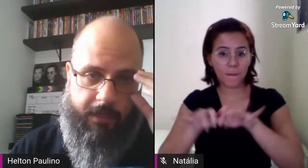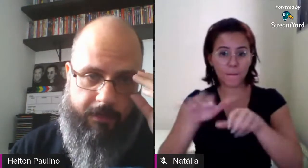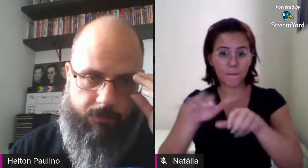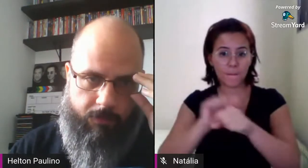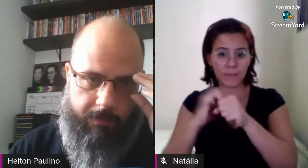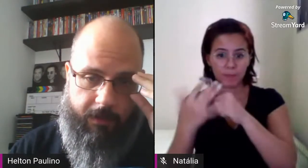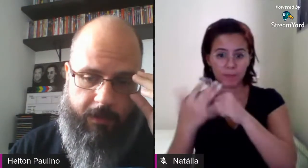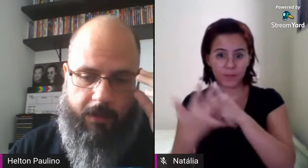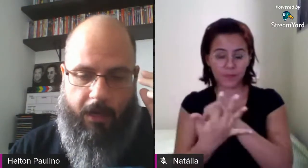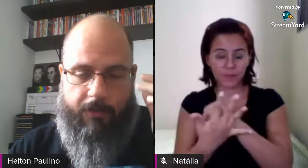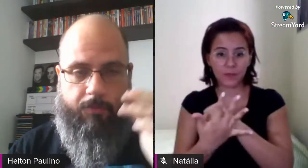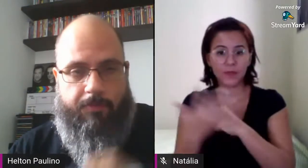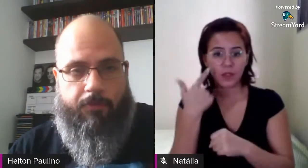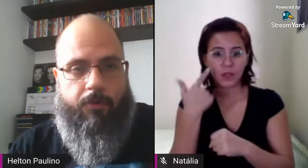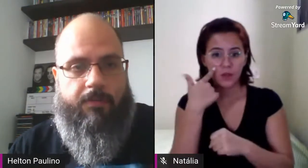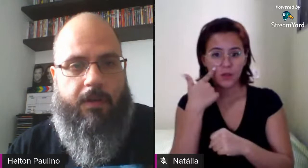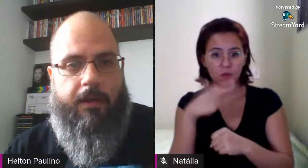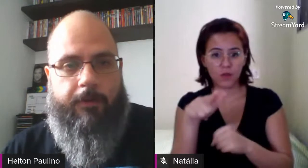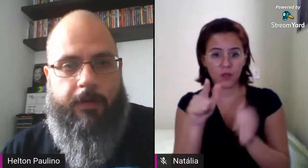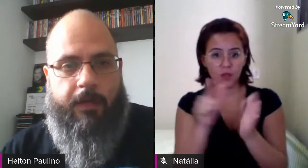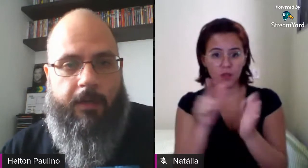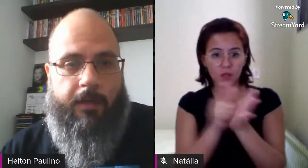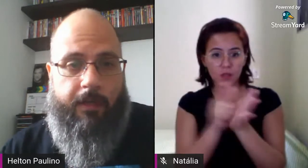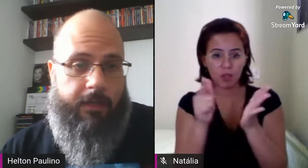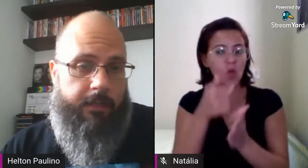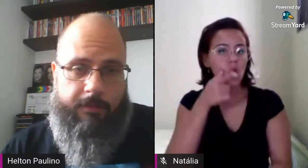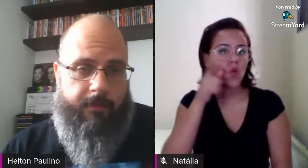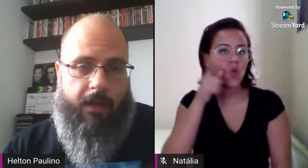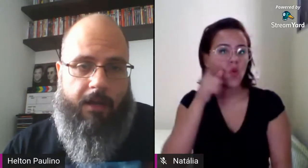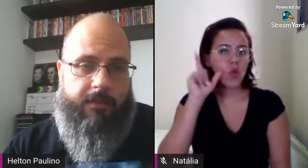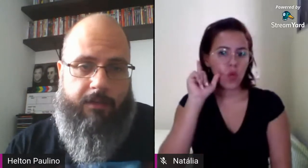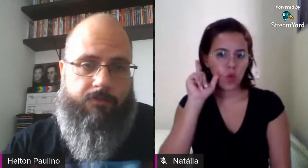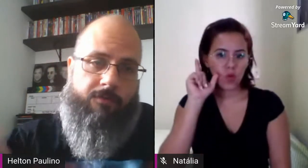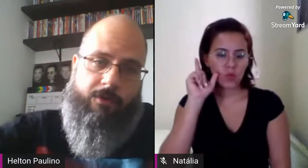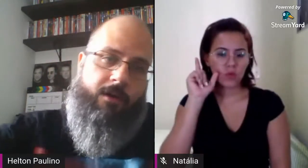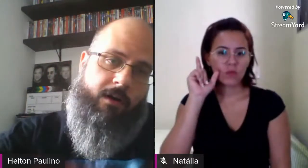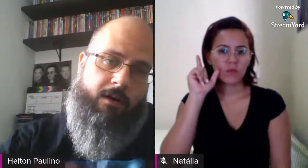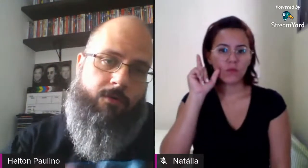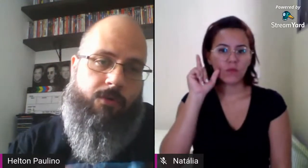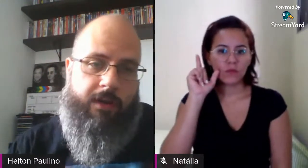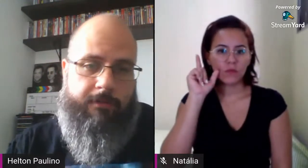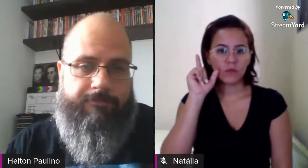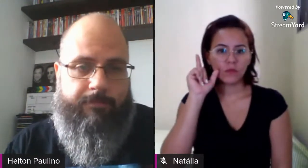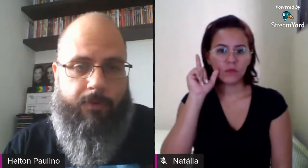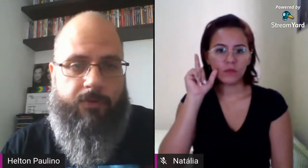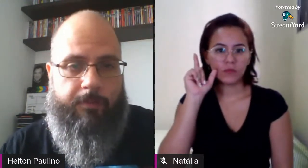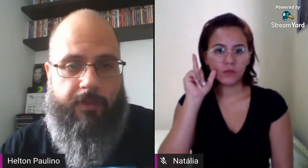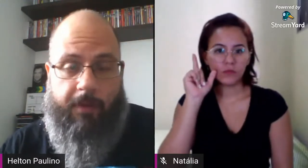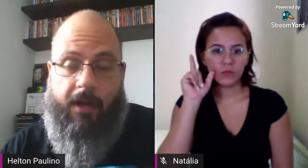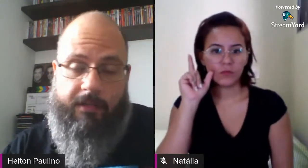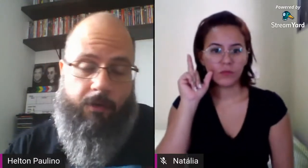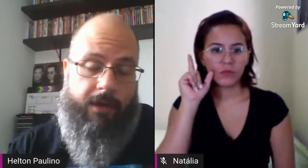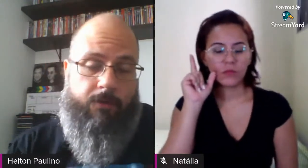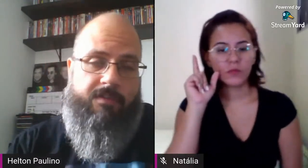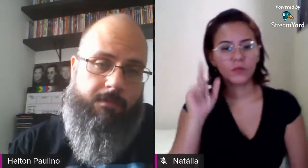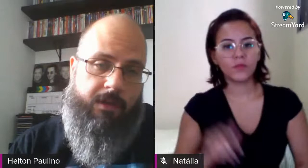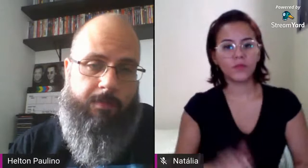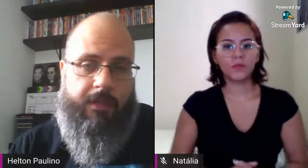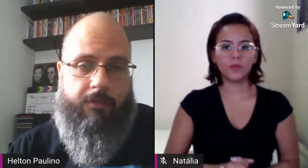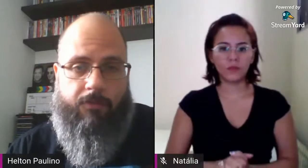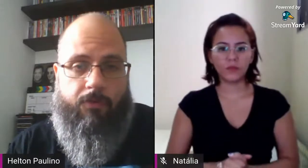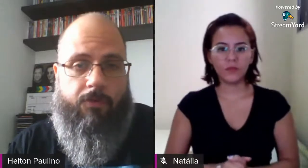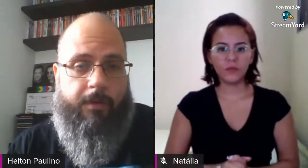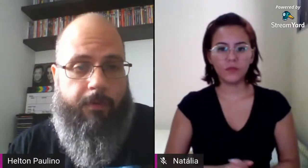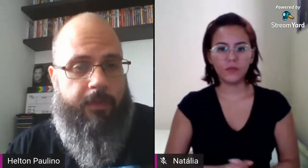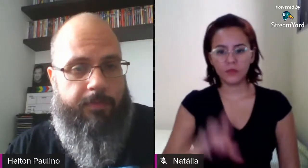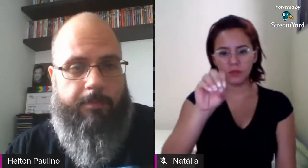uma matéria sobre Arthur Bispo do Rosário, e que a arte dele só veio a ocorrer pouco tempo depois, a arte não, o reconhecimento,